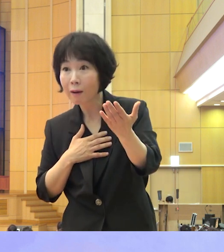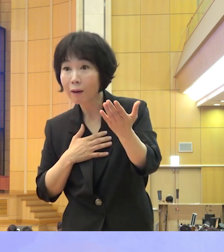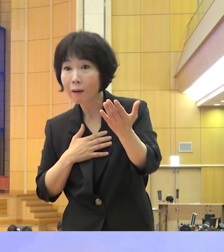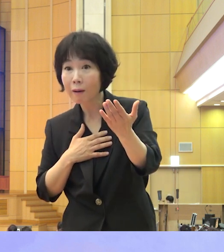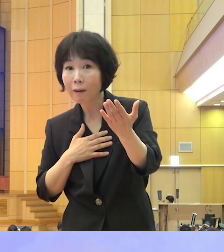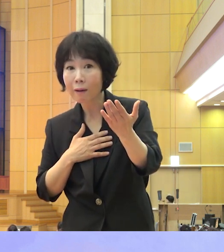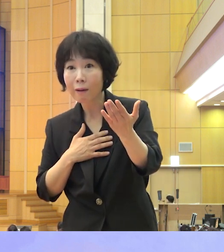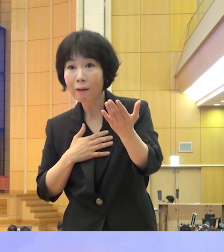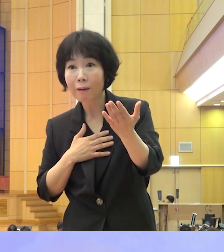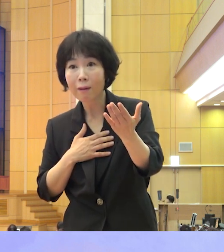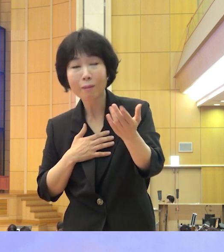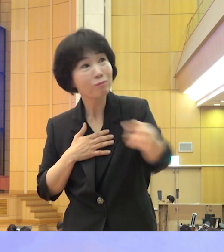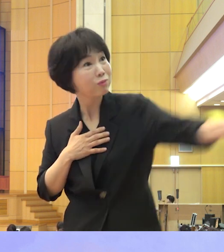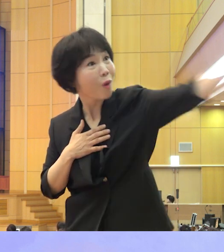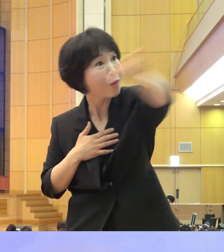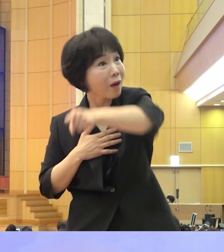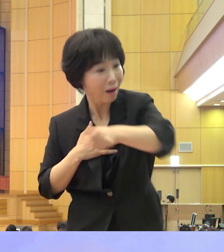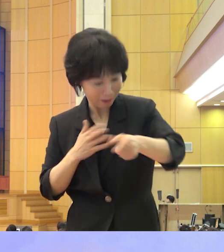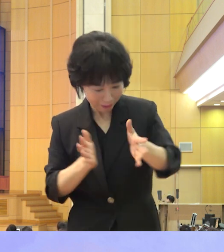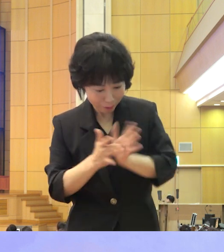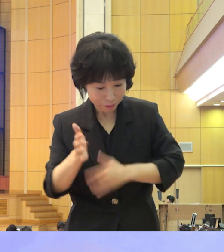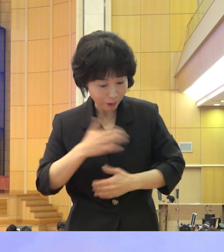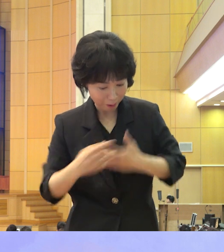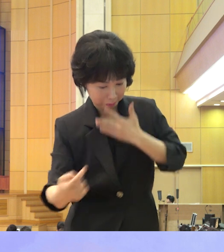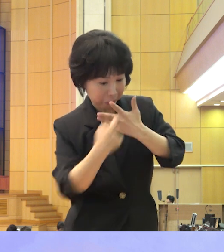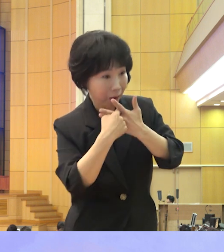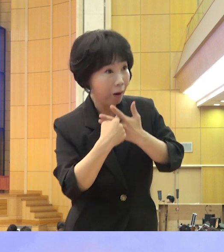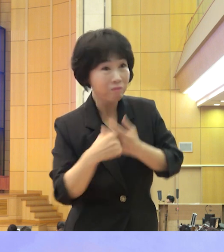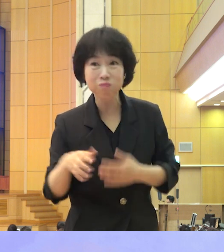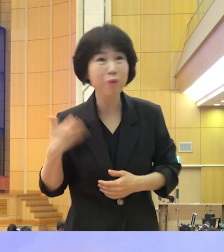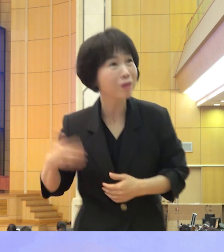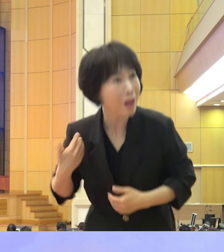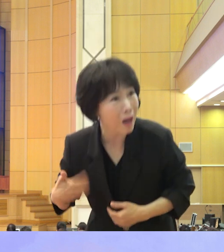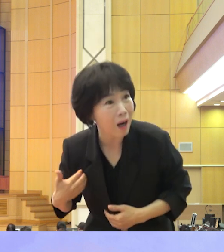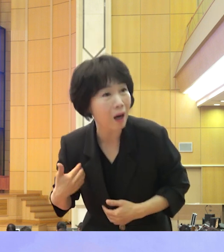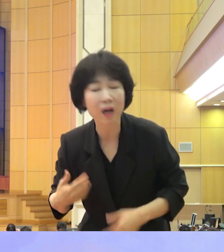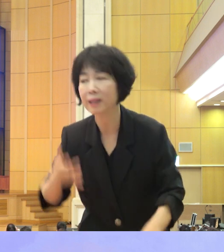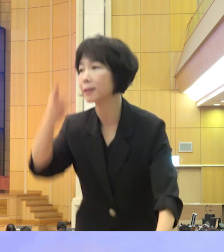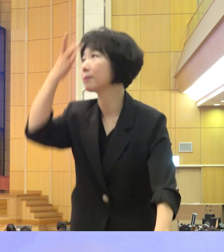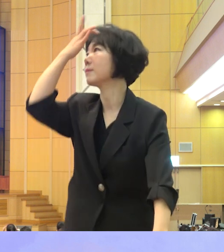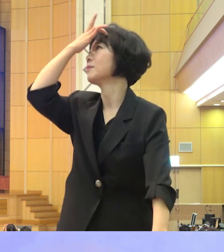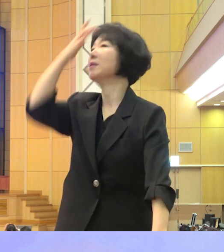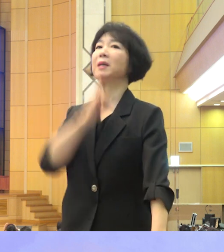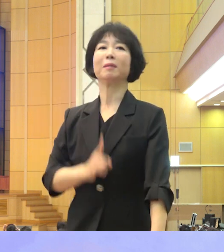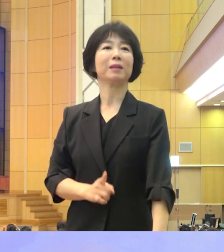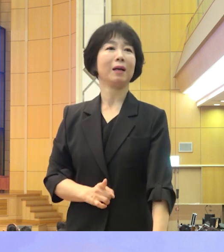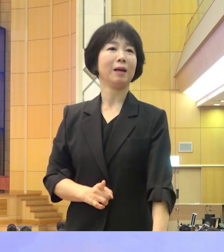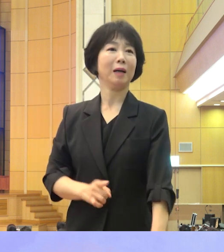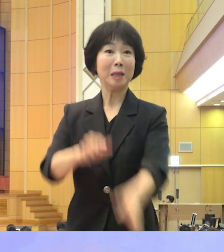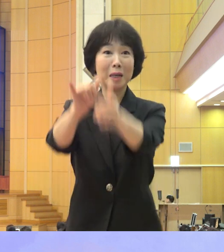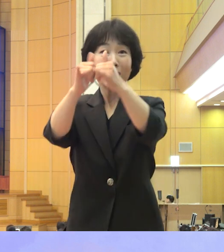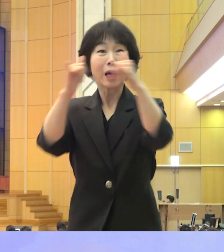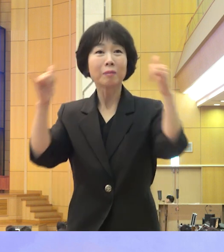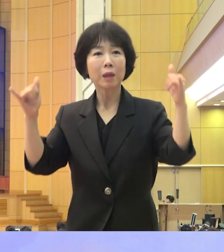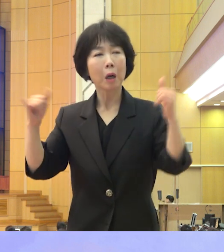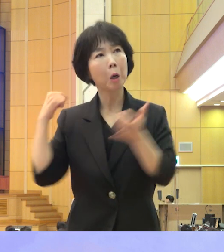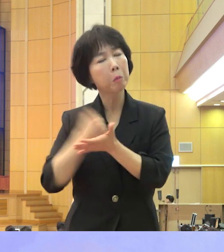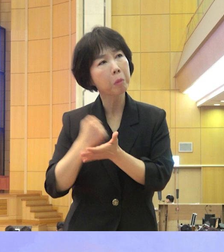저렇게 열심히 하고 믿는다고 하느냐라고 물어본 거예요. 그랬더니 사람들이 하는